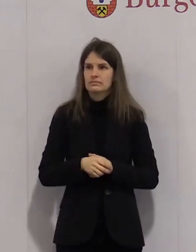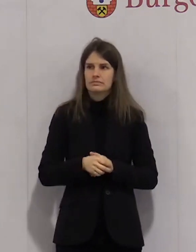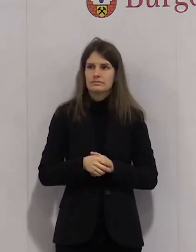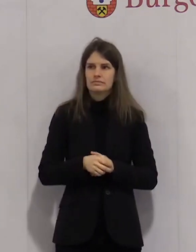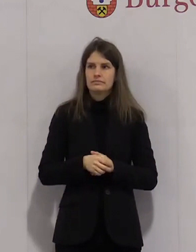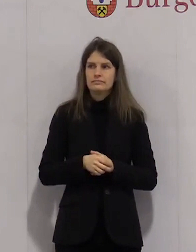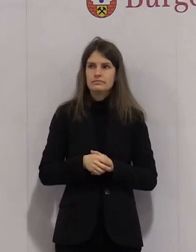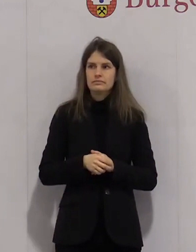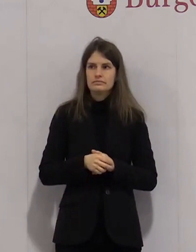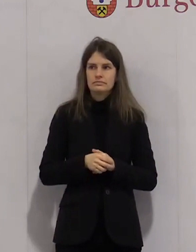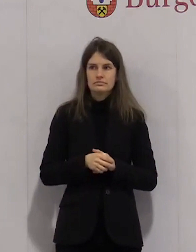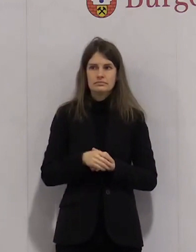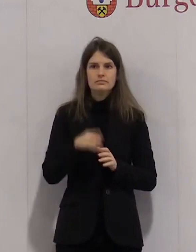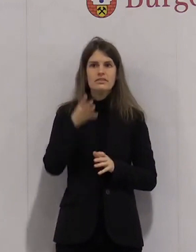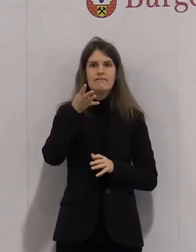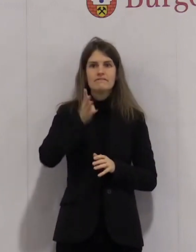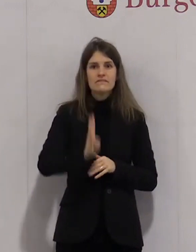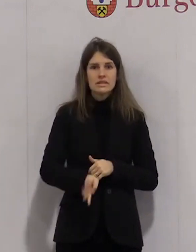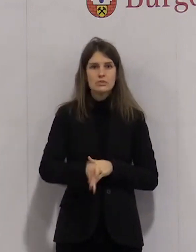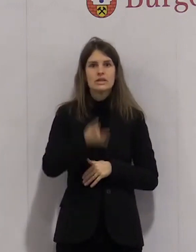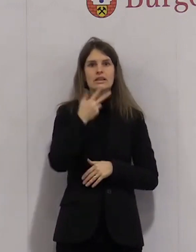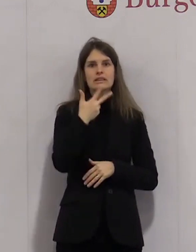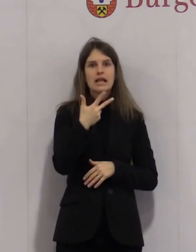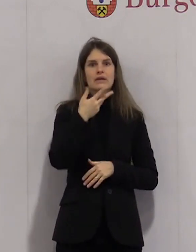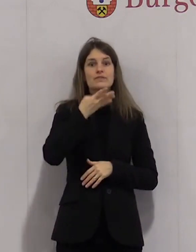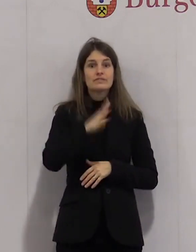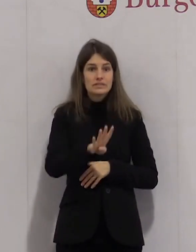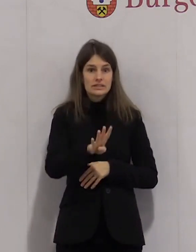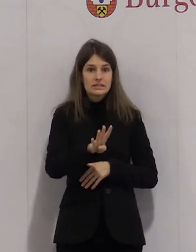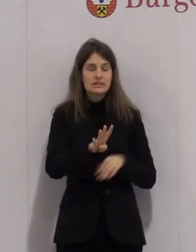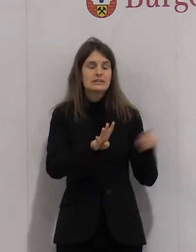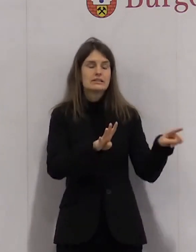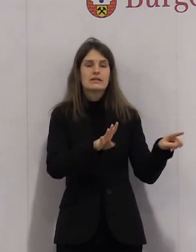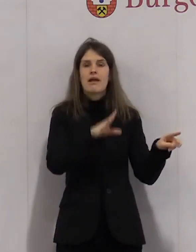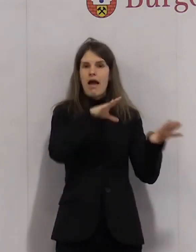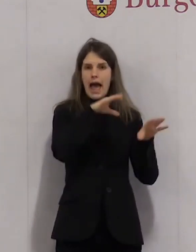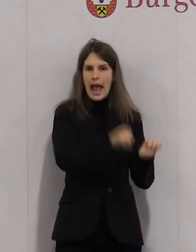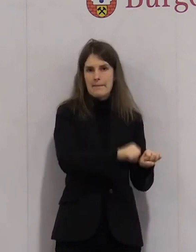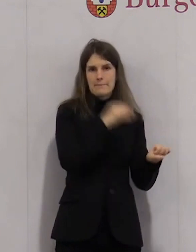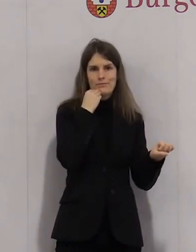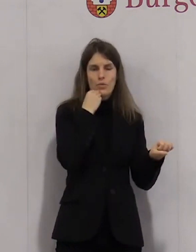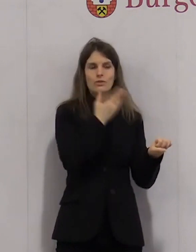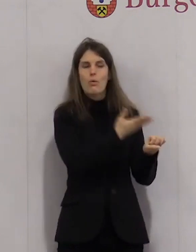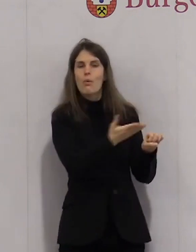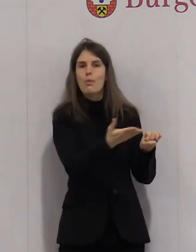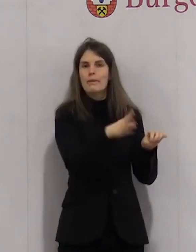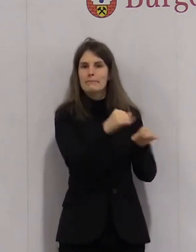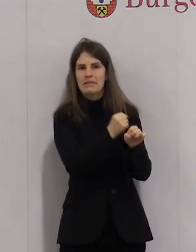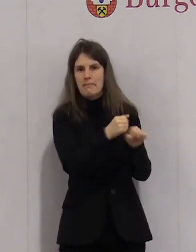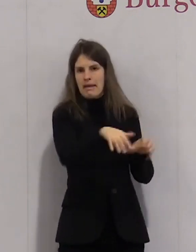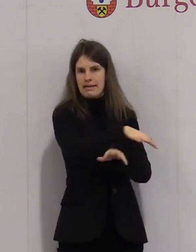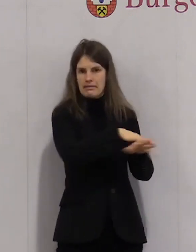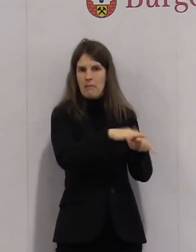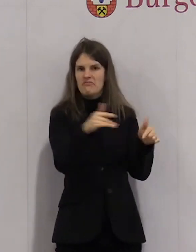entschuldigen 443 aus heimen alzheimer wohnungen oder auch als beschäftigte in den